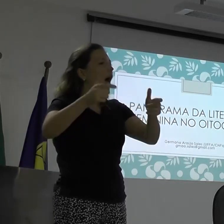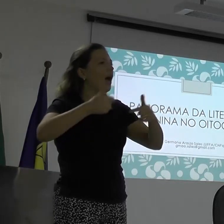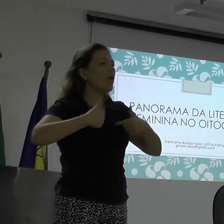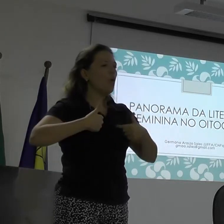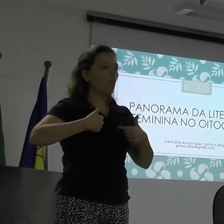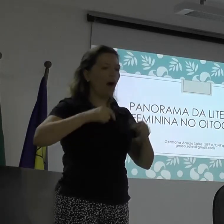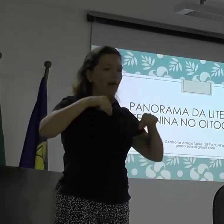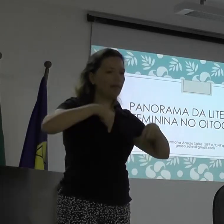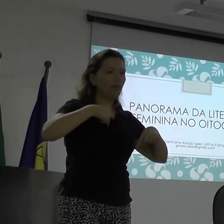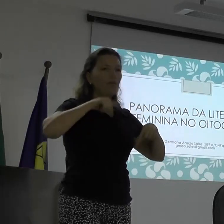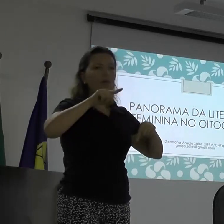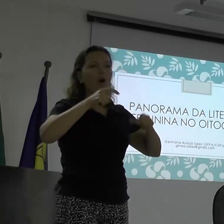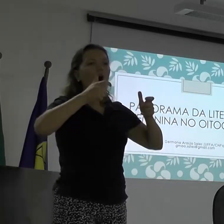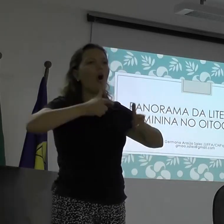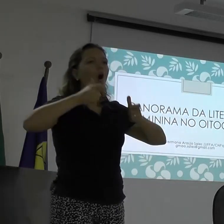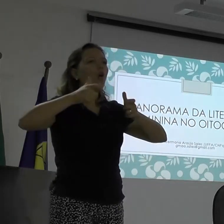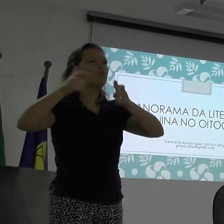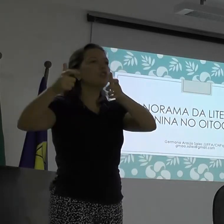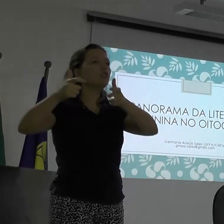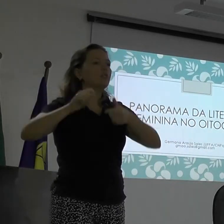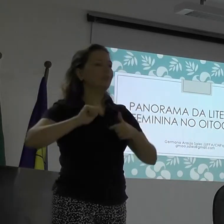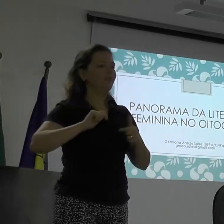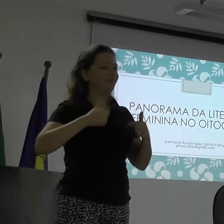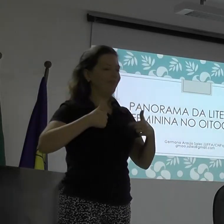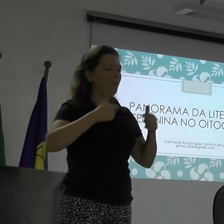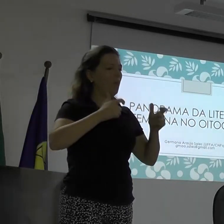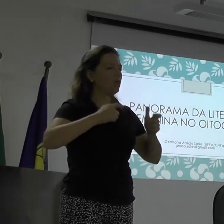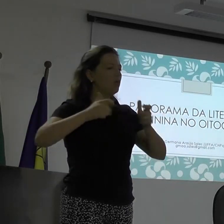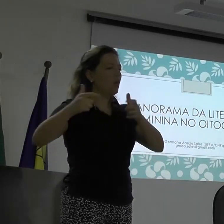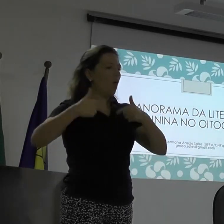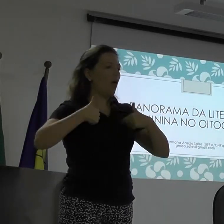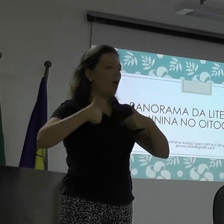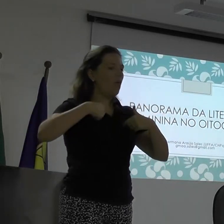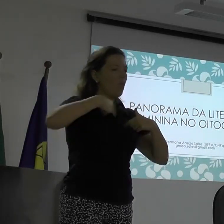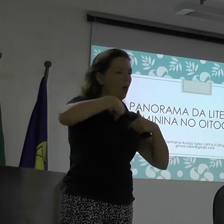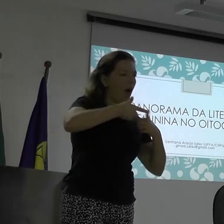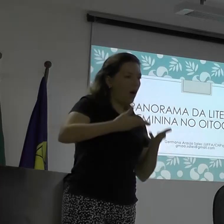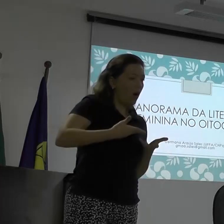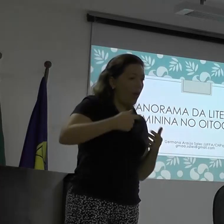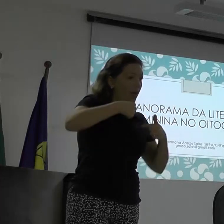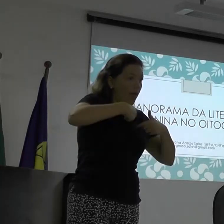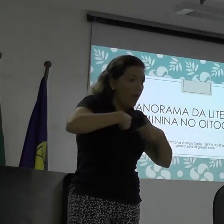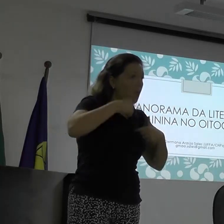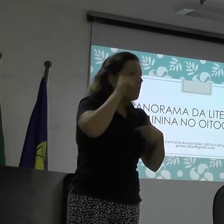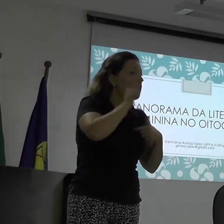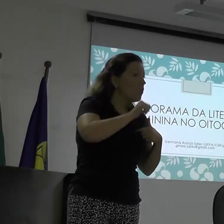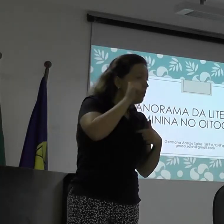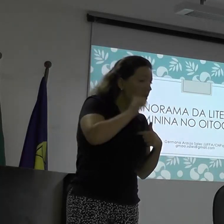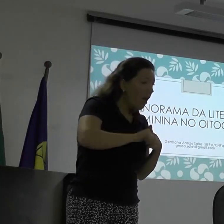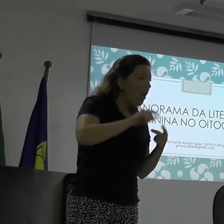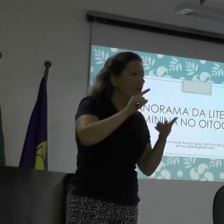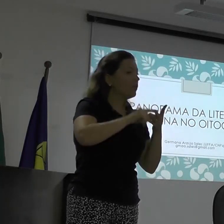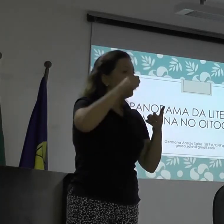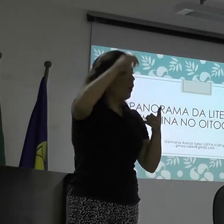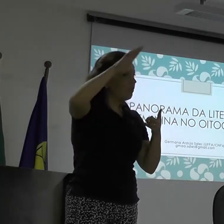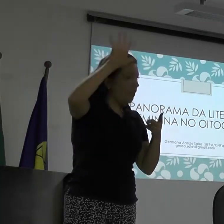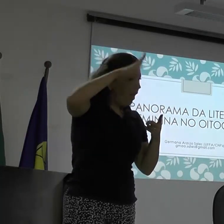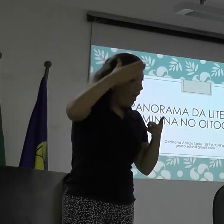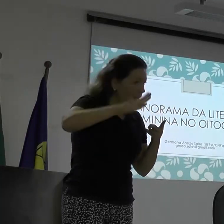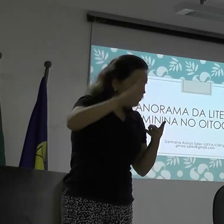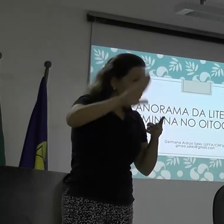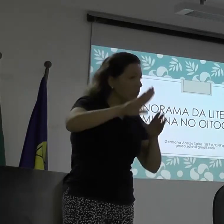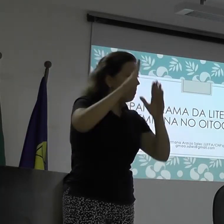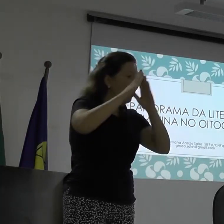você está. E eu vou falar por mim. Eu, como mulher nordestina, que moro